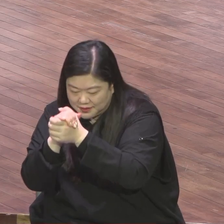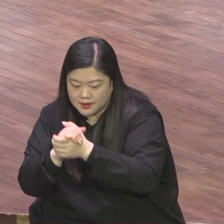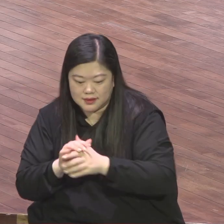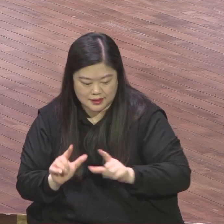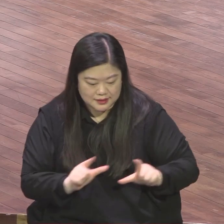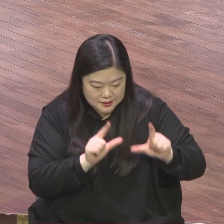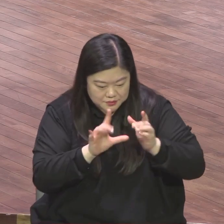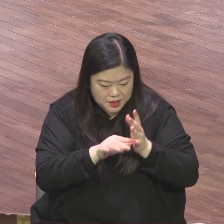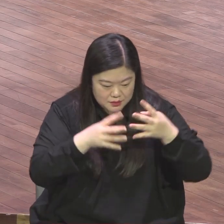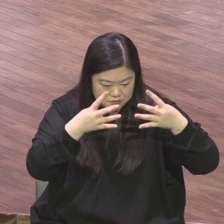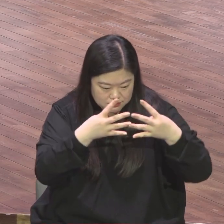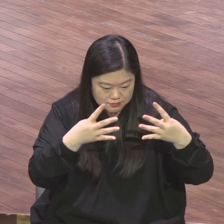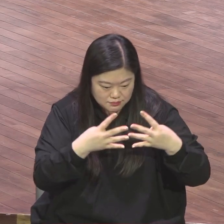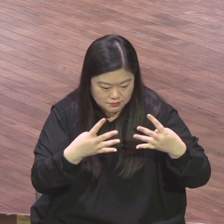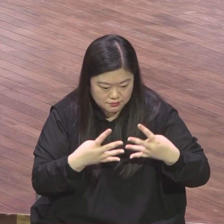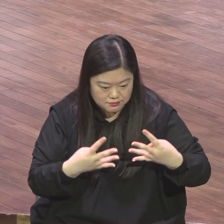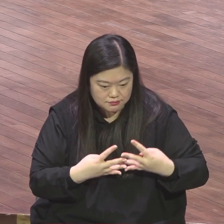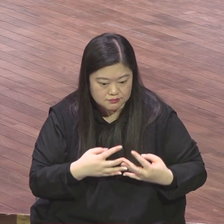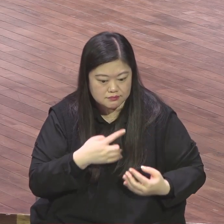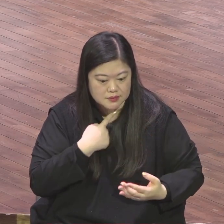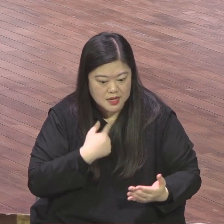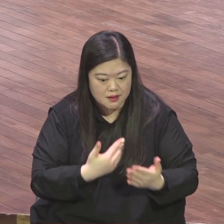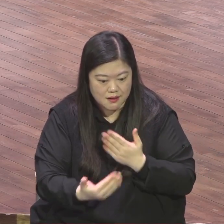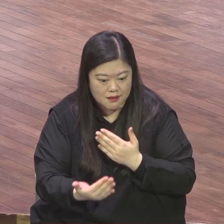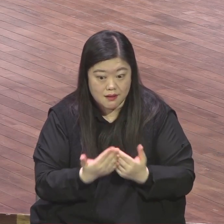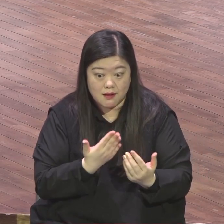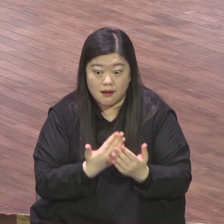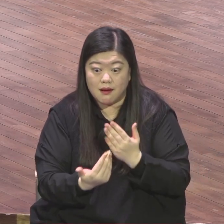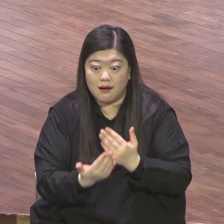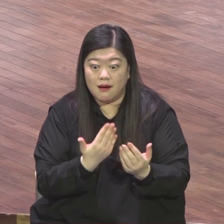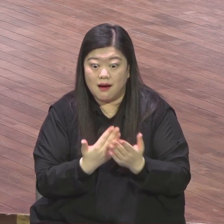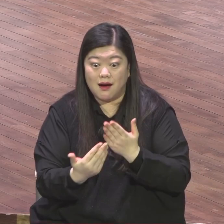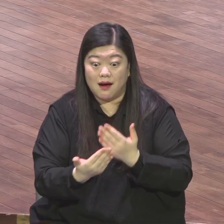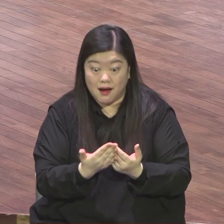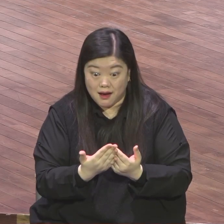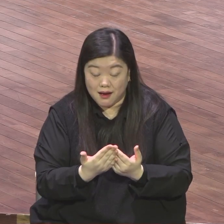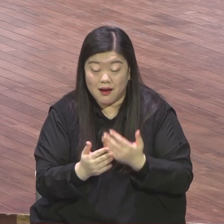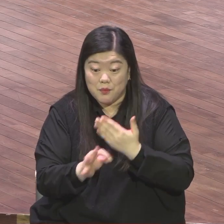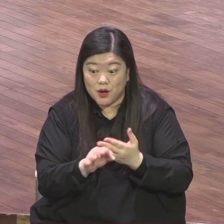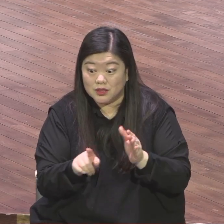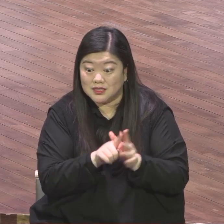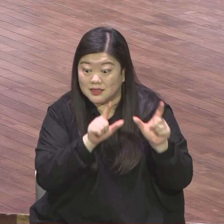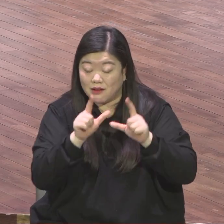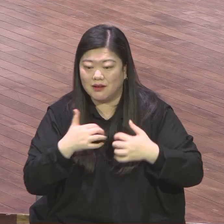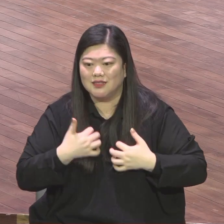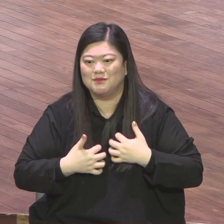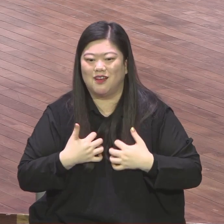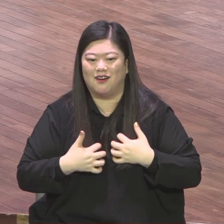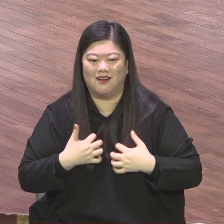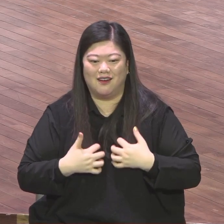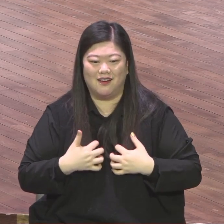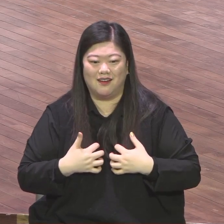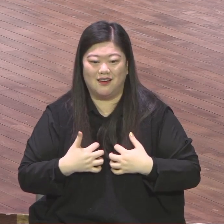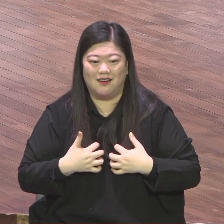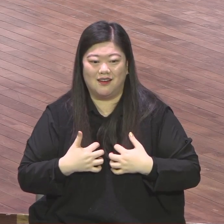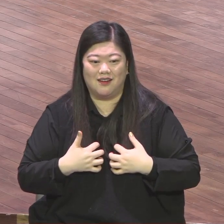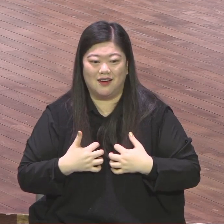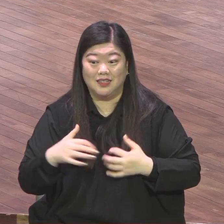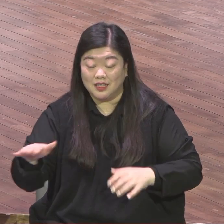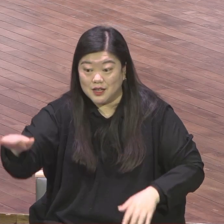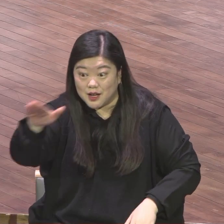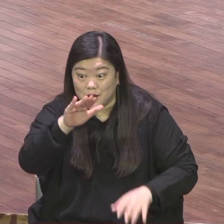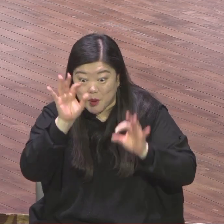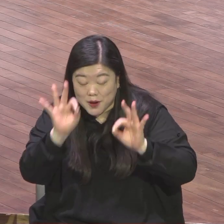이걸 체험을 안 하면요, 신앙생활 지루합니다. 제가 보면요, 이렇게 은혜 받는 분들 얼굴에 생기가